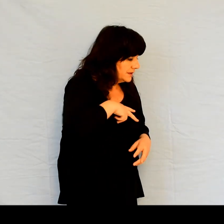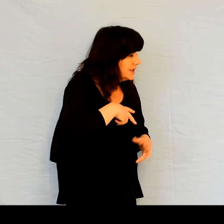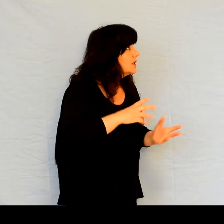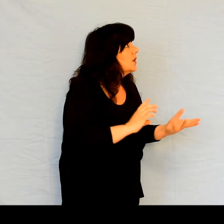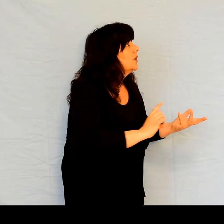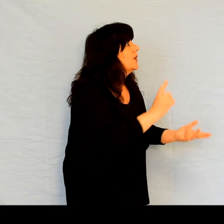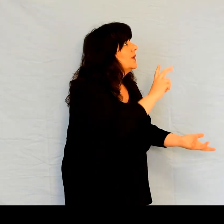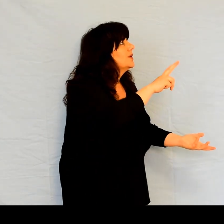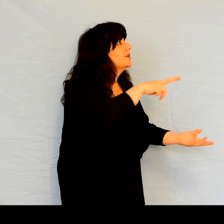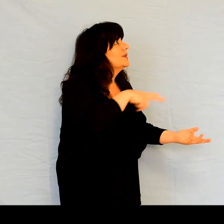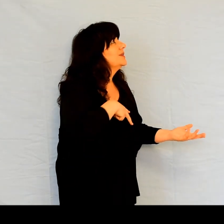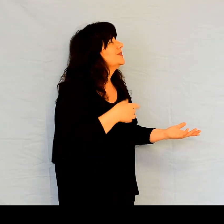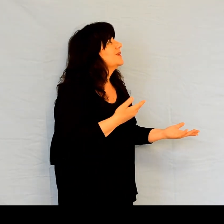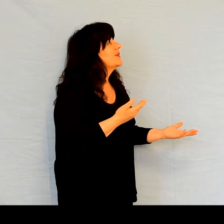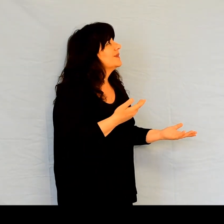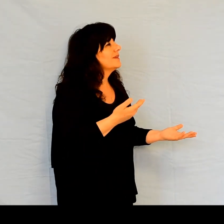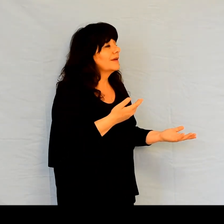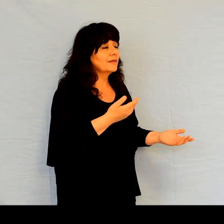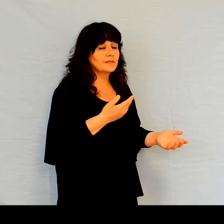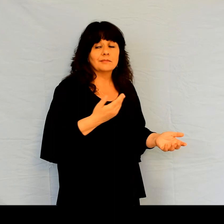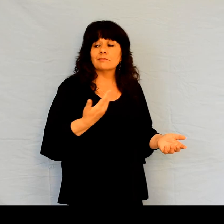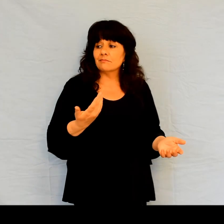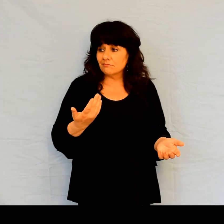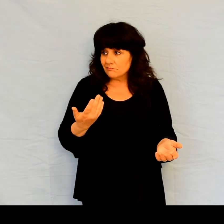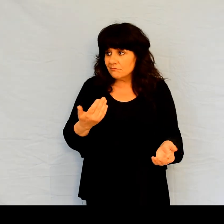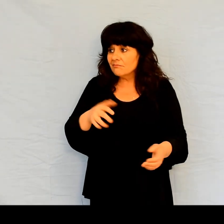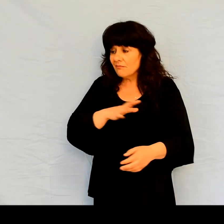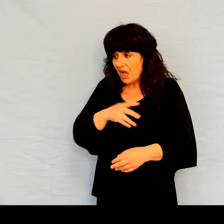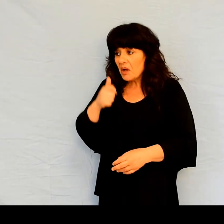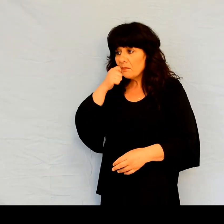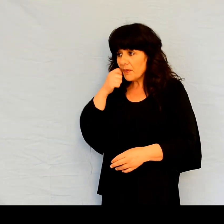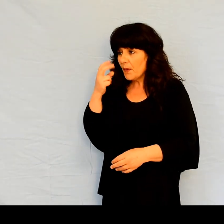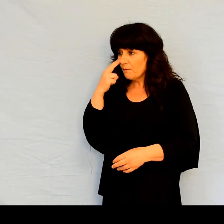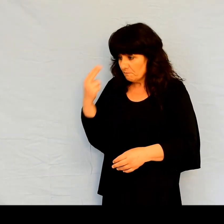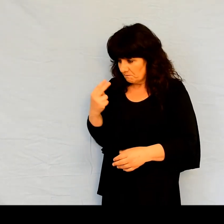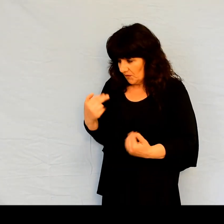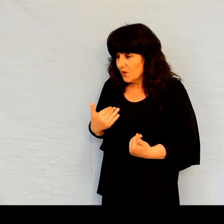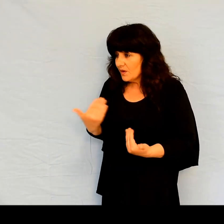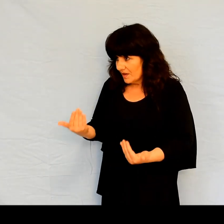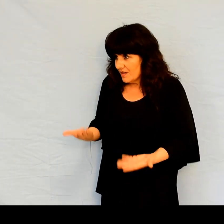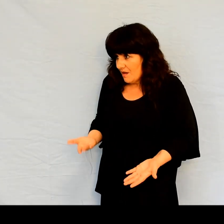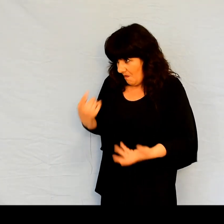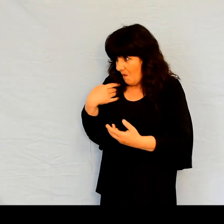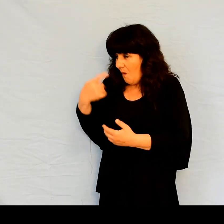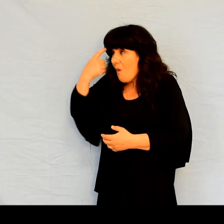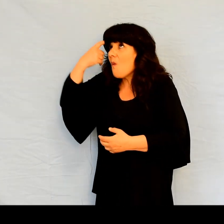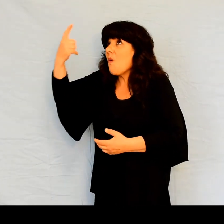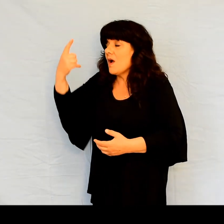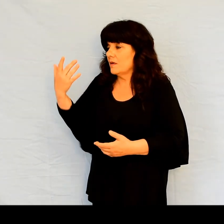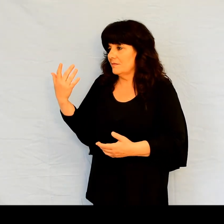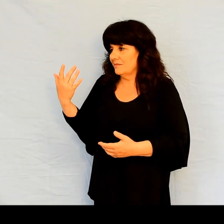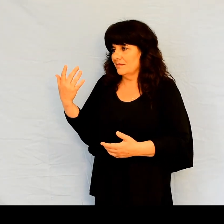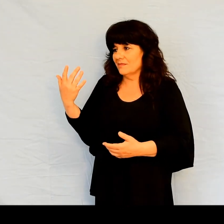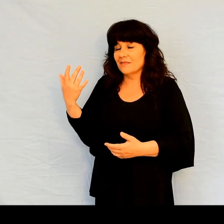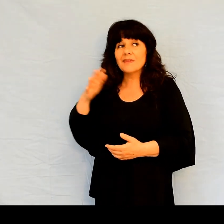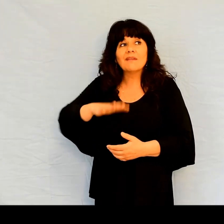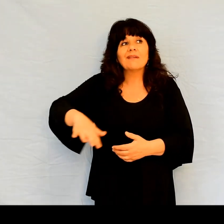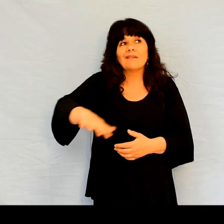Jésus lui dit, « Parce que tu m'as vu, tu crois ? Heureux ceux qui croient sans avoir vu. »